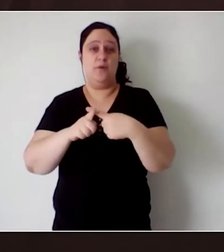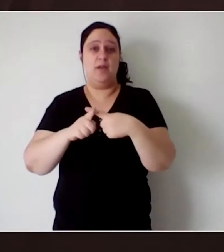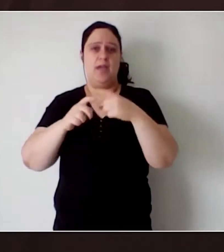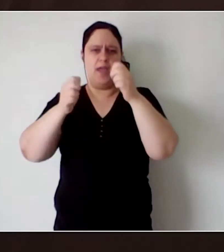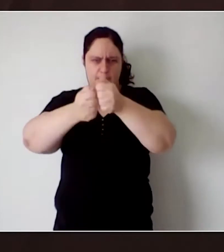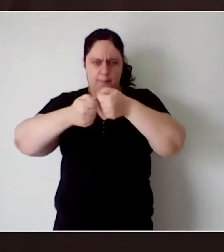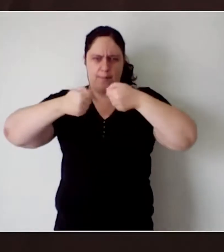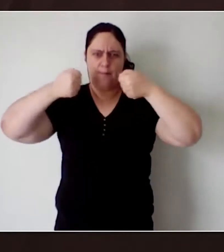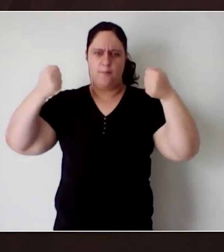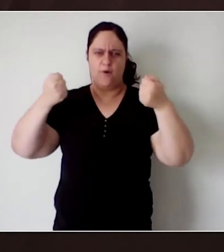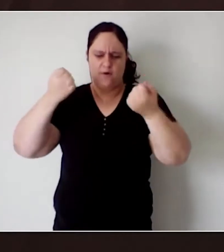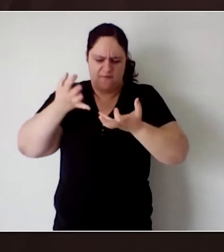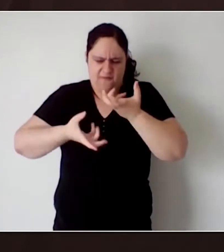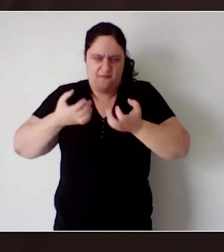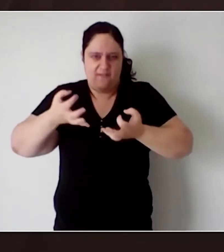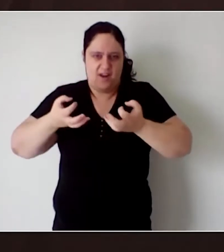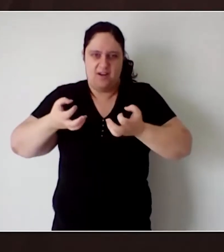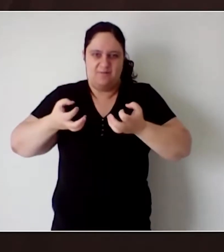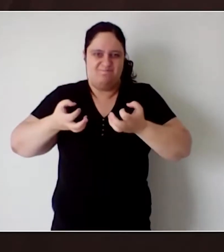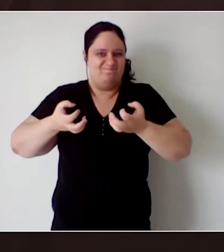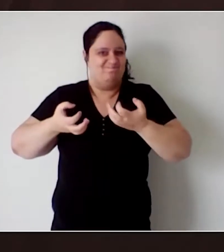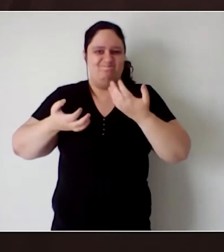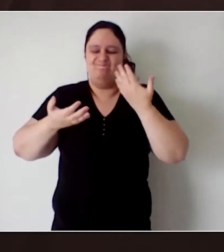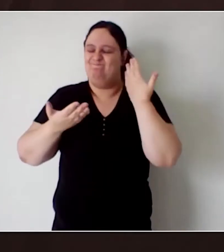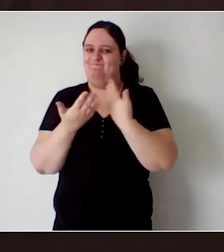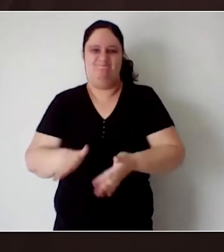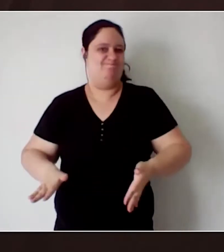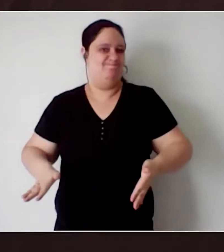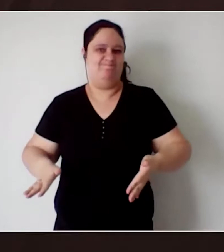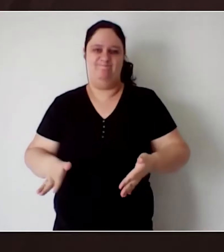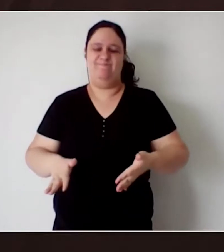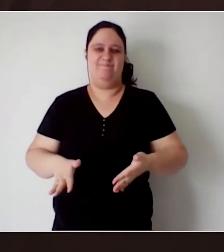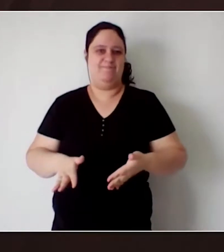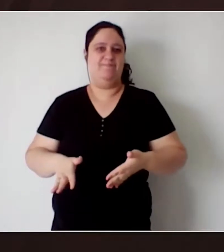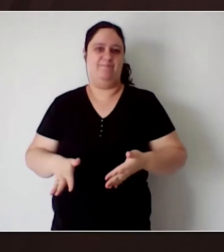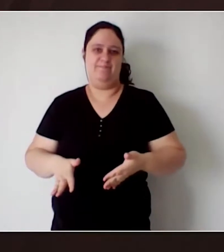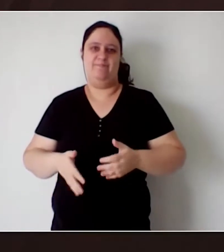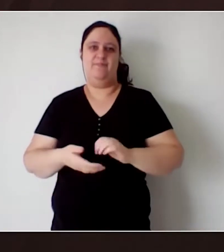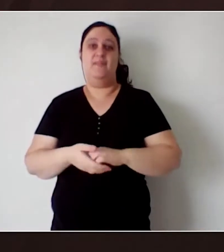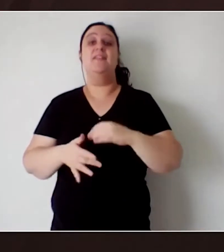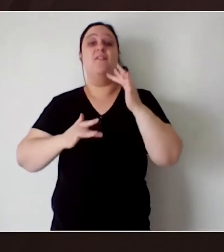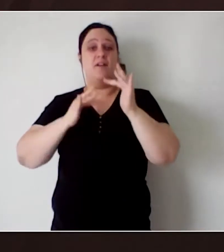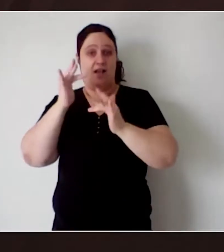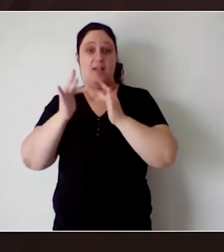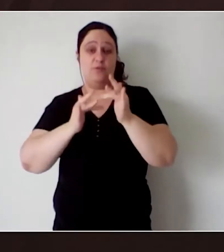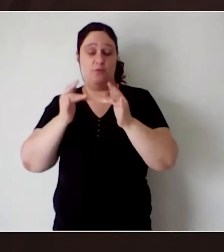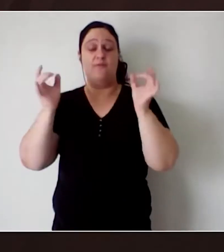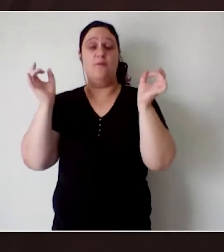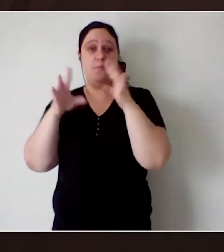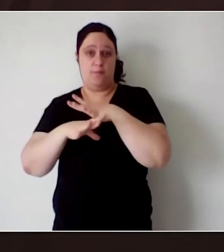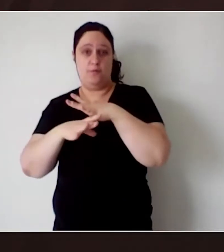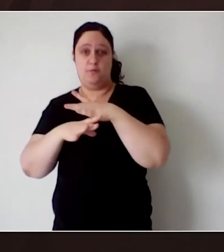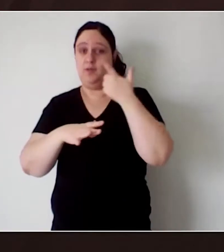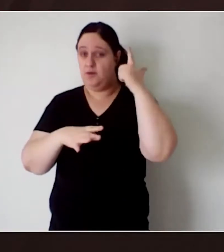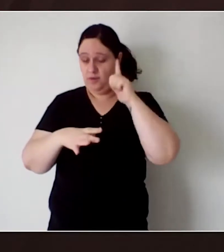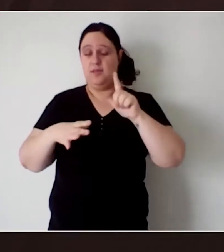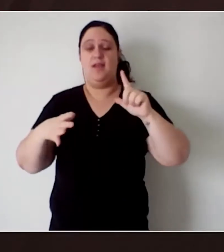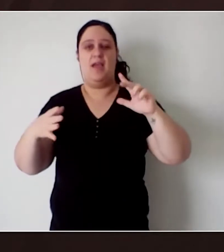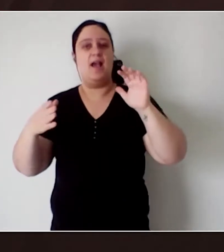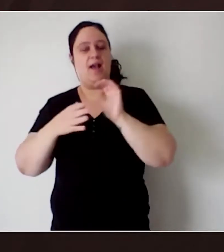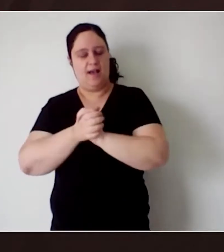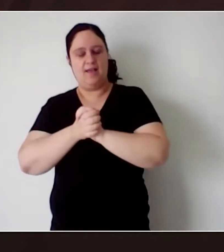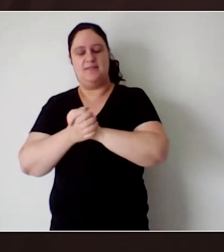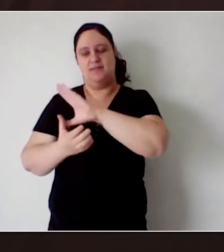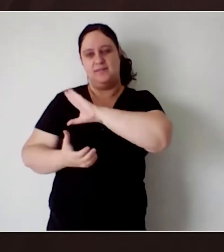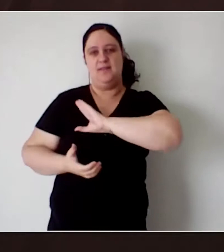uma igreja edificada, a noiva estará pronta, casar-se-á com Cristo, e logo depois virá o exército